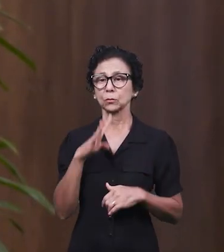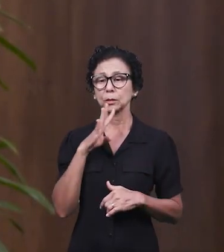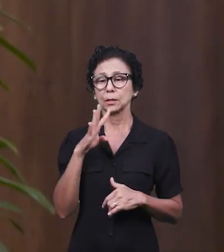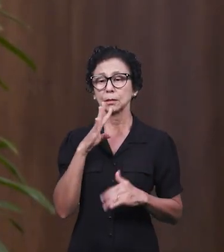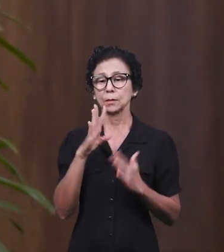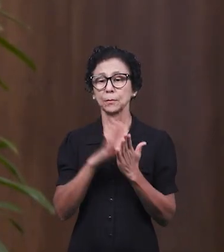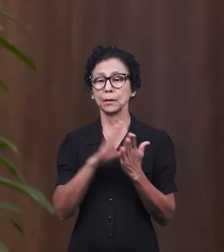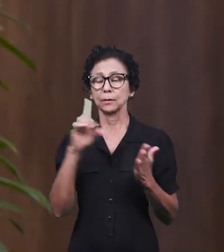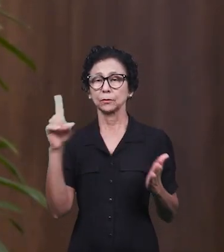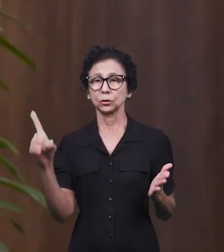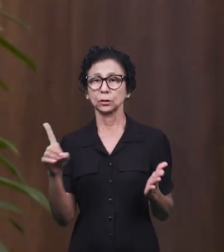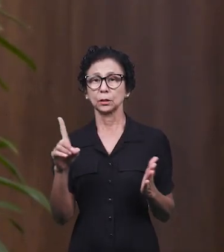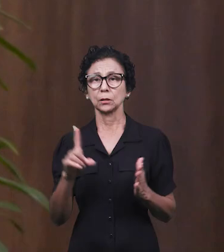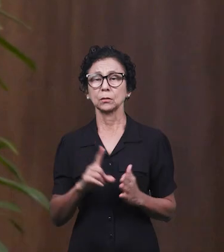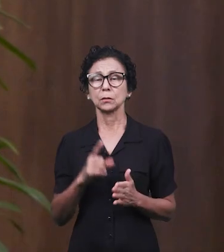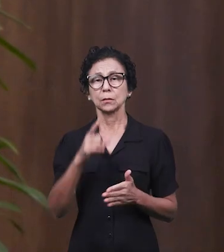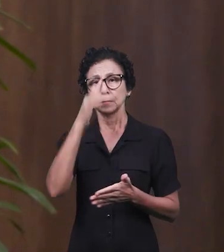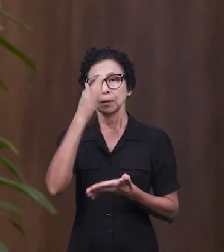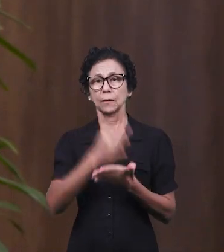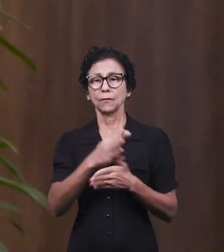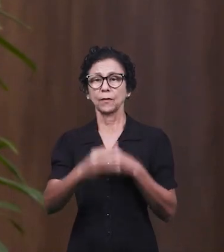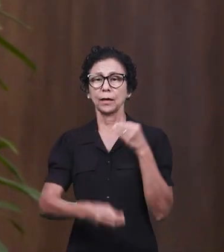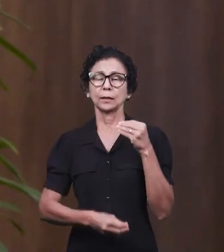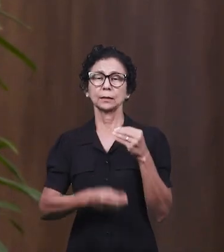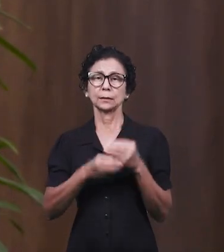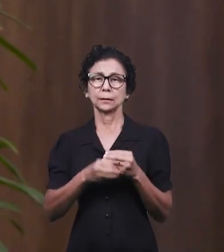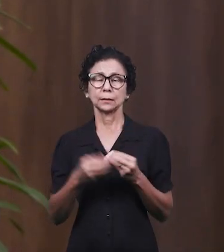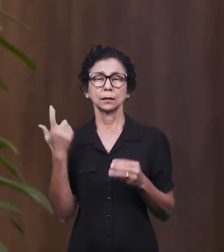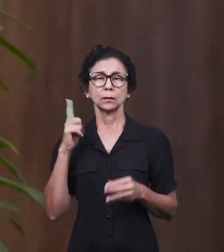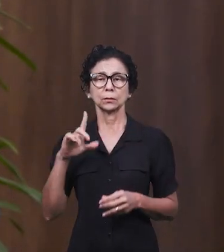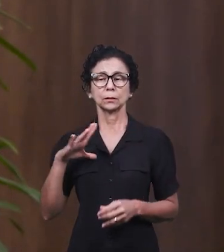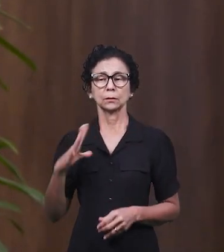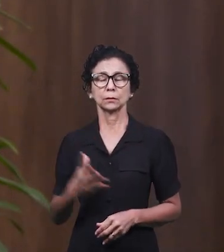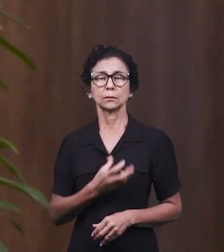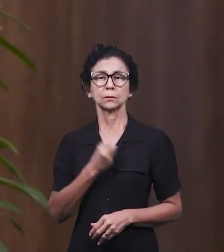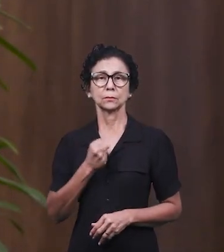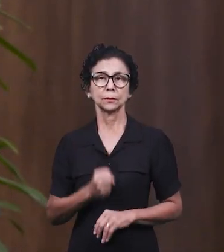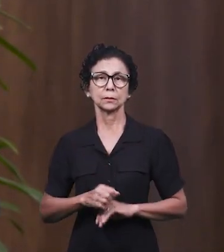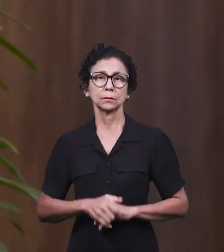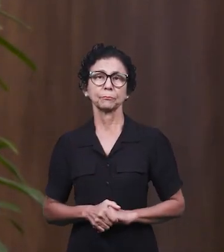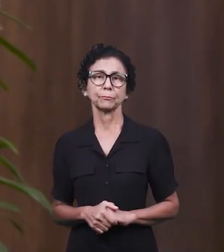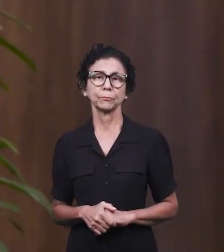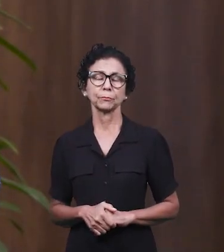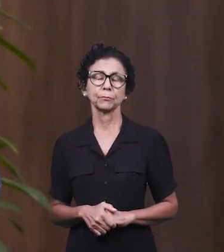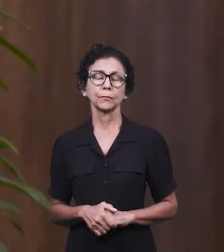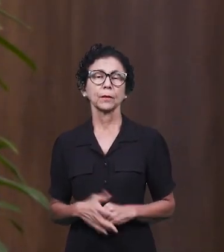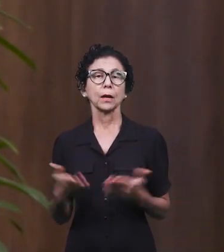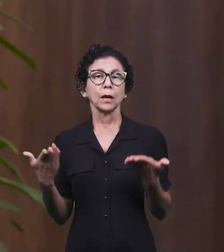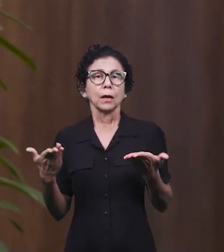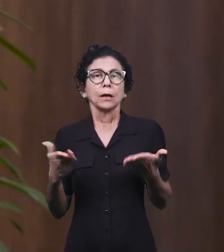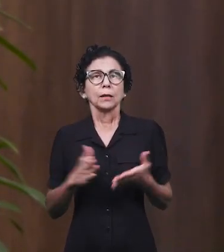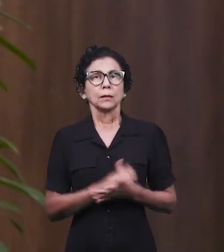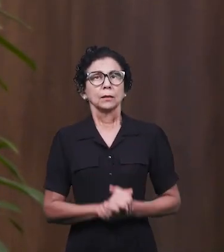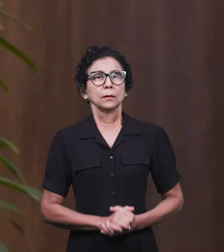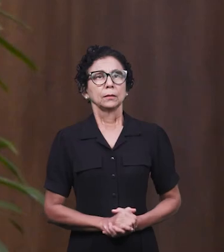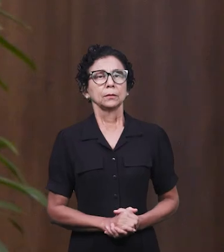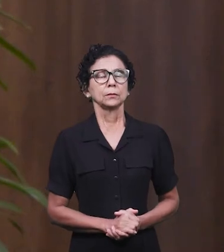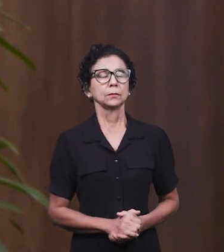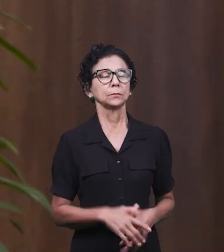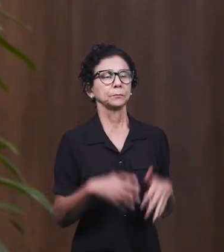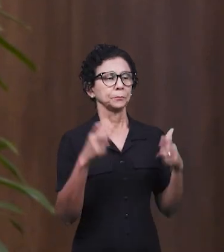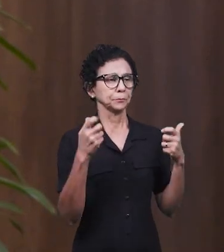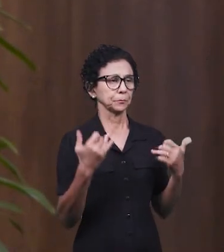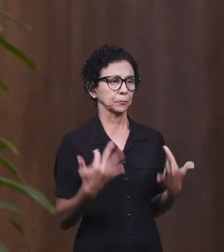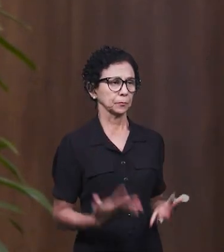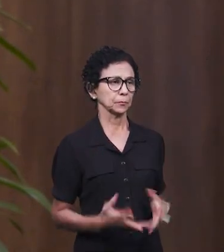Deus para fortalecer a fé e alcançar a salvação. Agora, para nos ajudar a